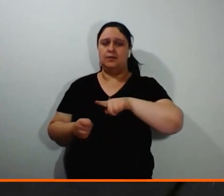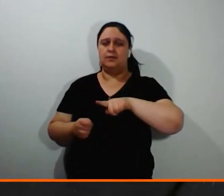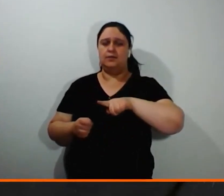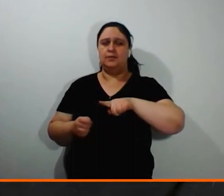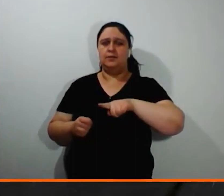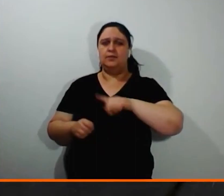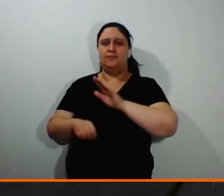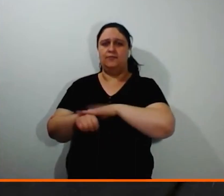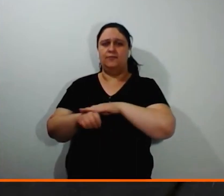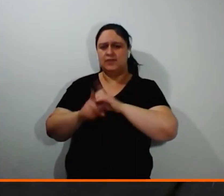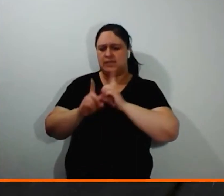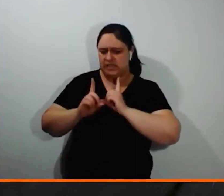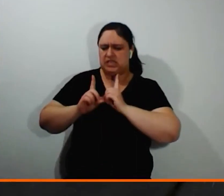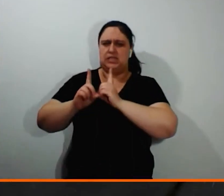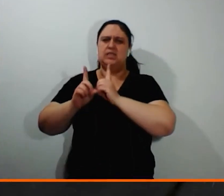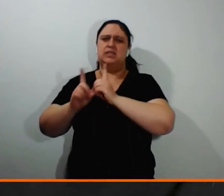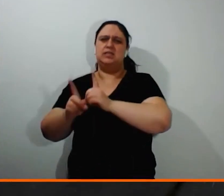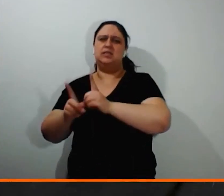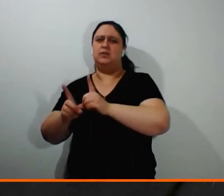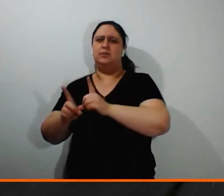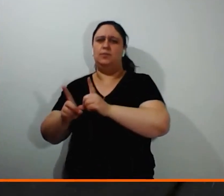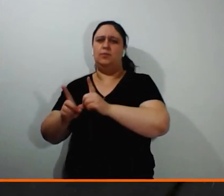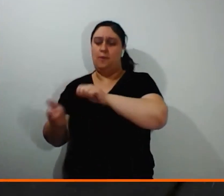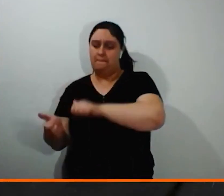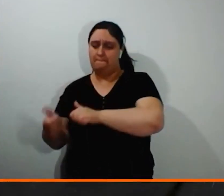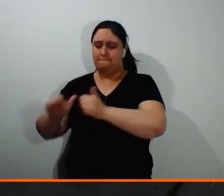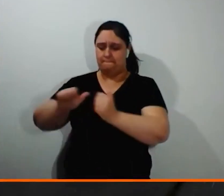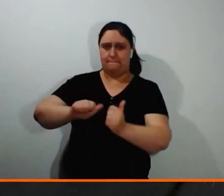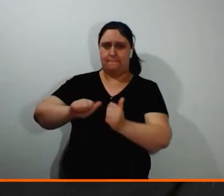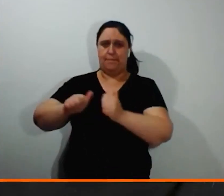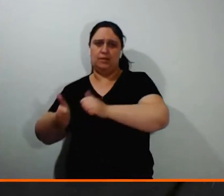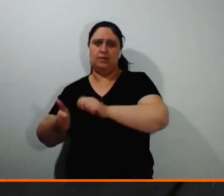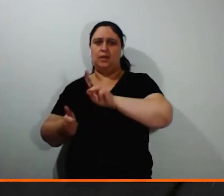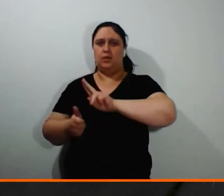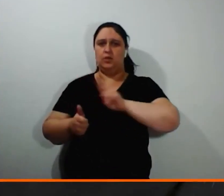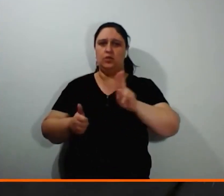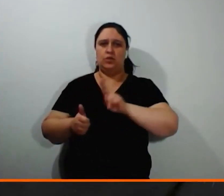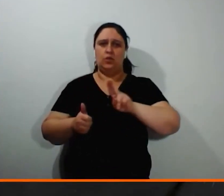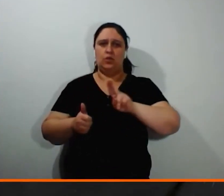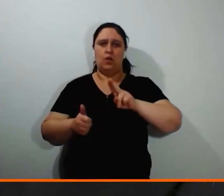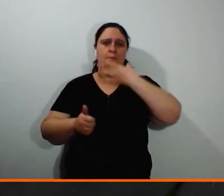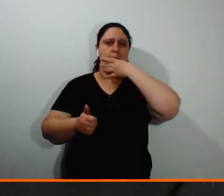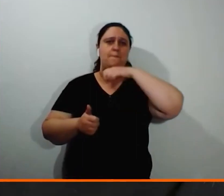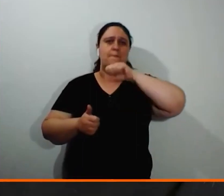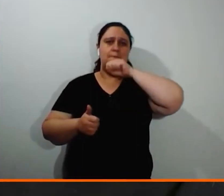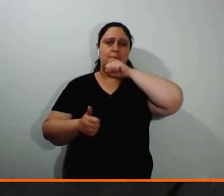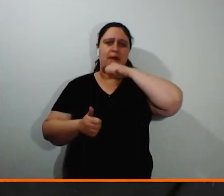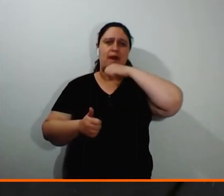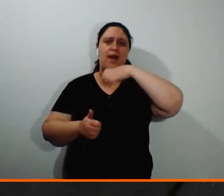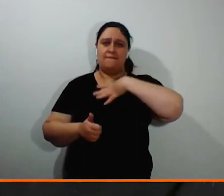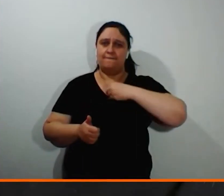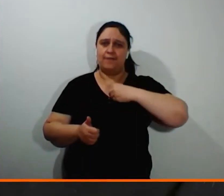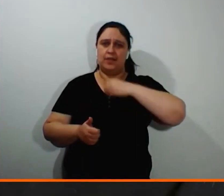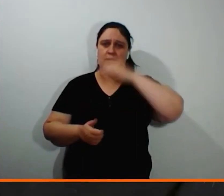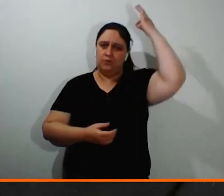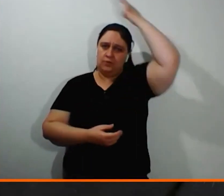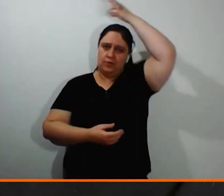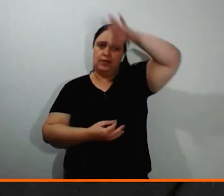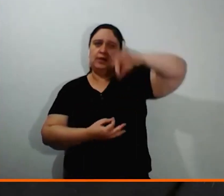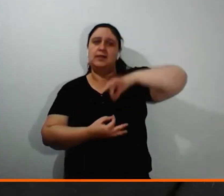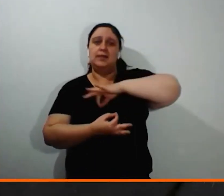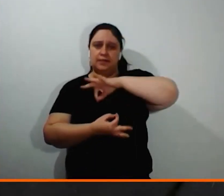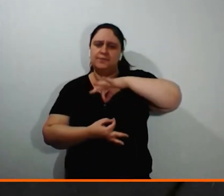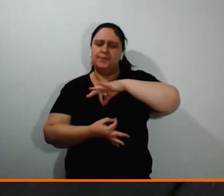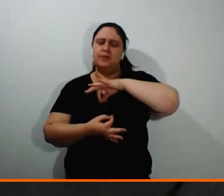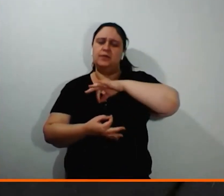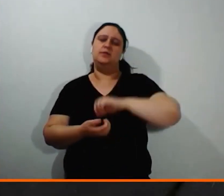nações, batizando-os em nome do Pai, e do Filho, e do Espírito Santo.